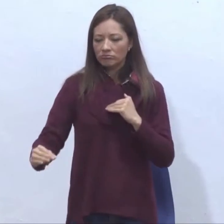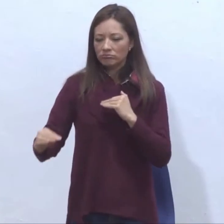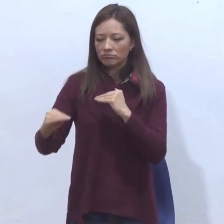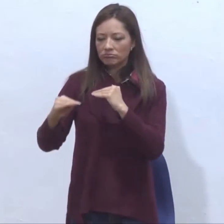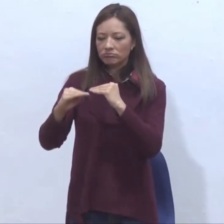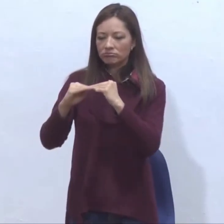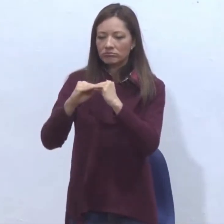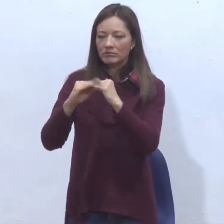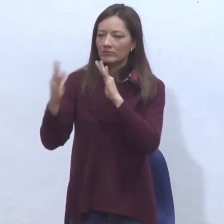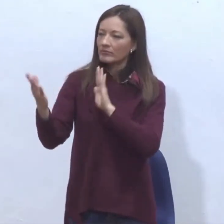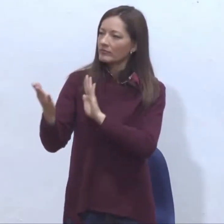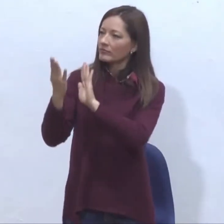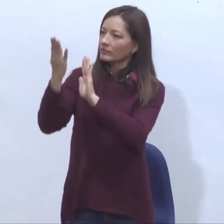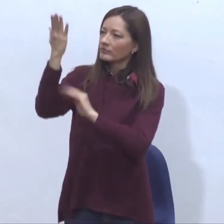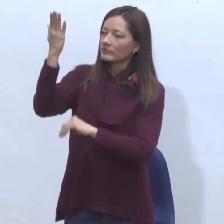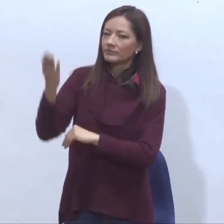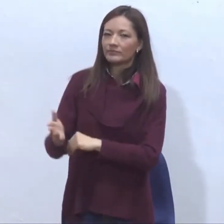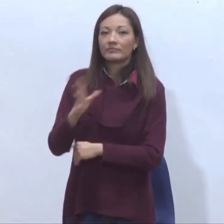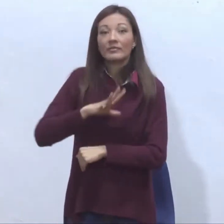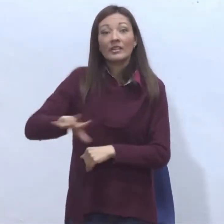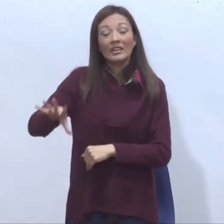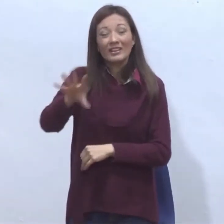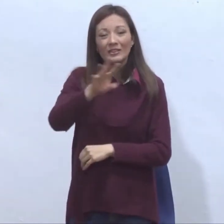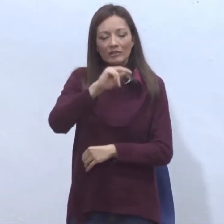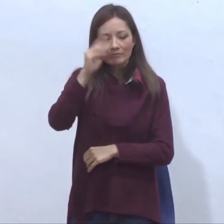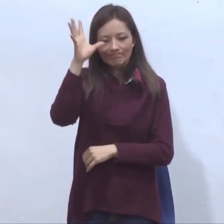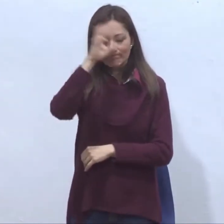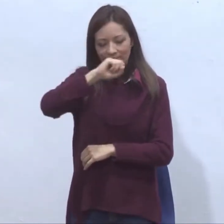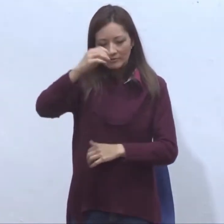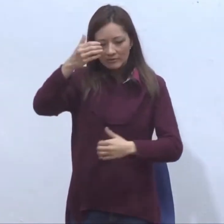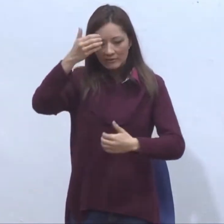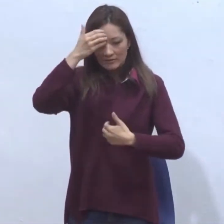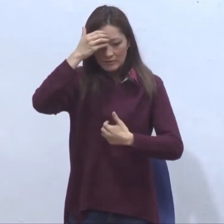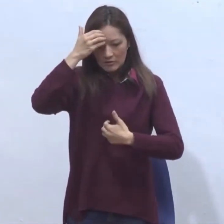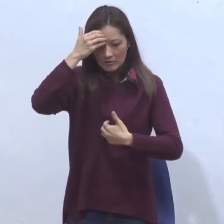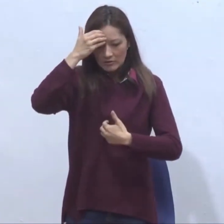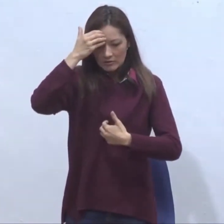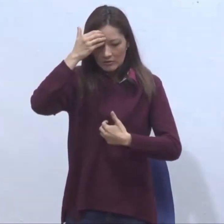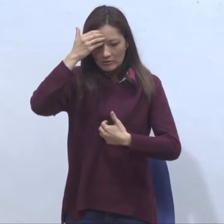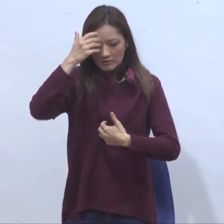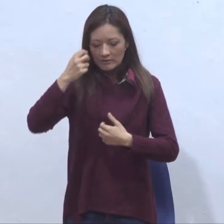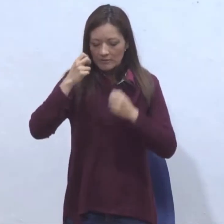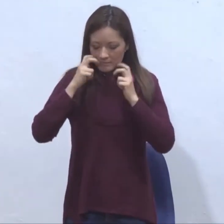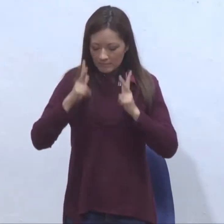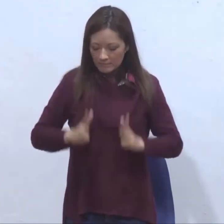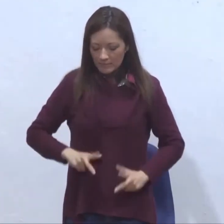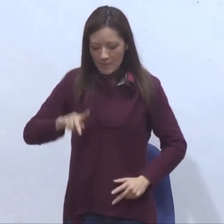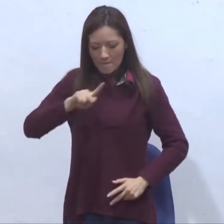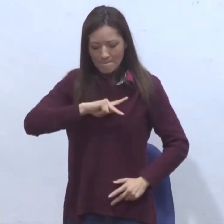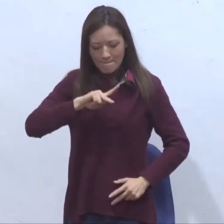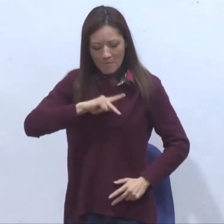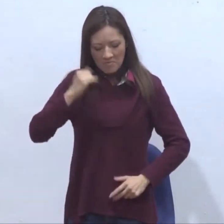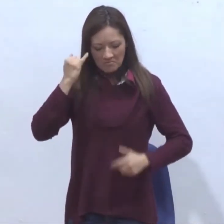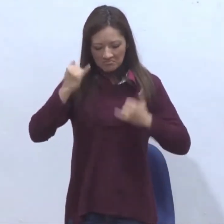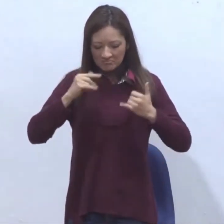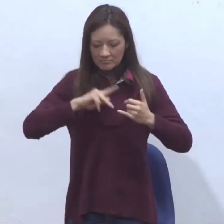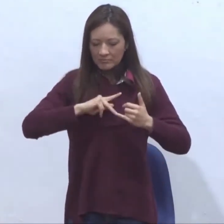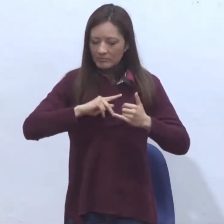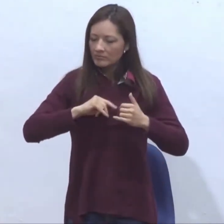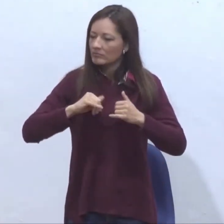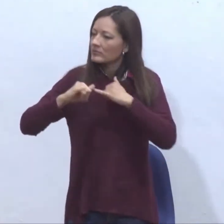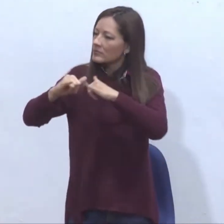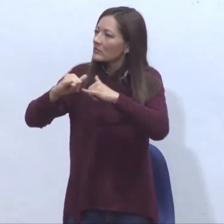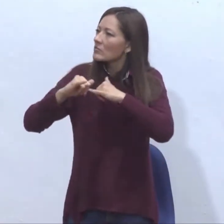y que todos aprendamos a tener un concepto de nosotros como tú lo tienes, que ninguno se crea más que los